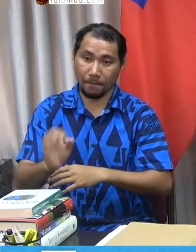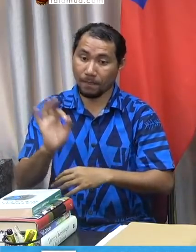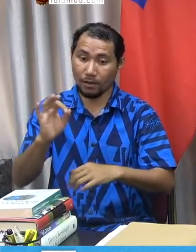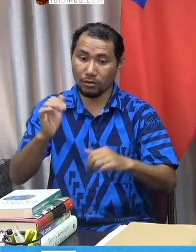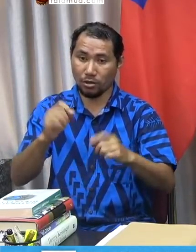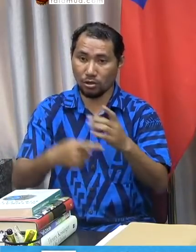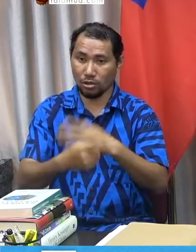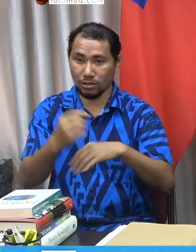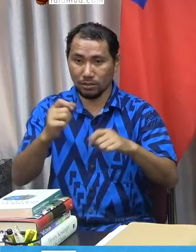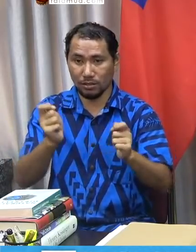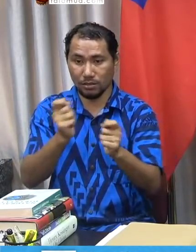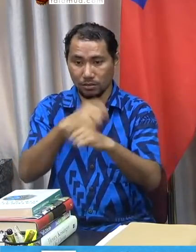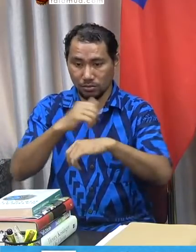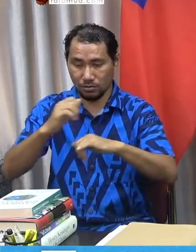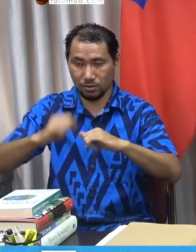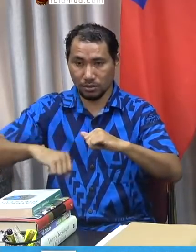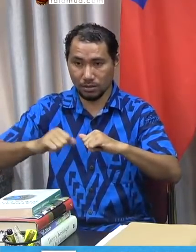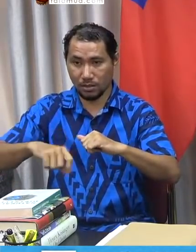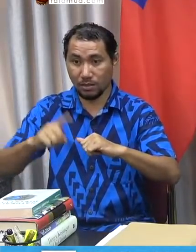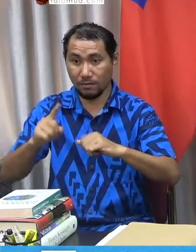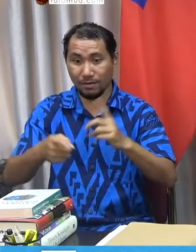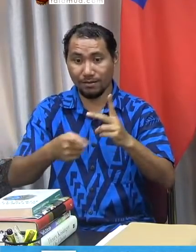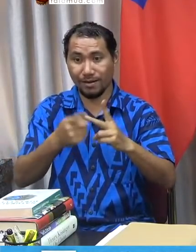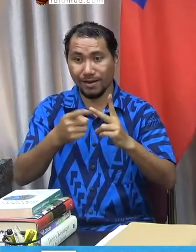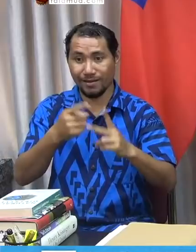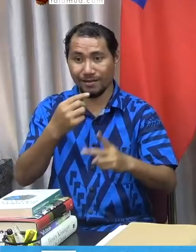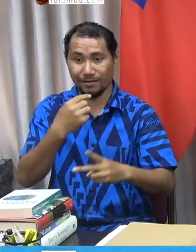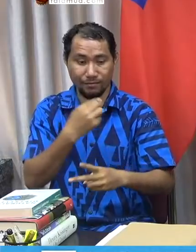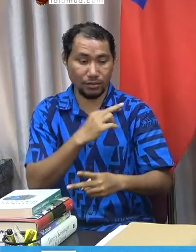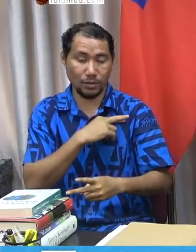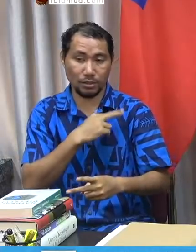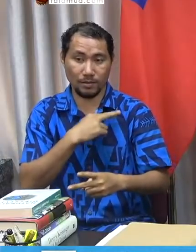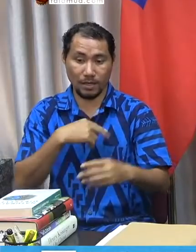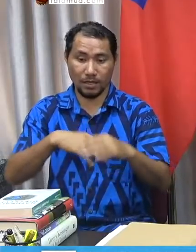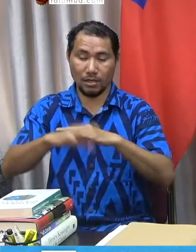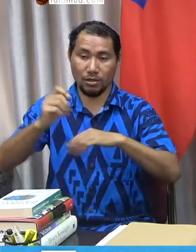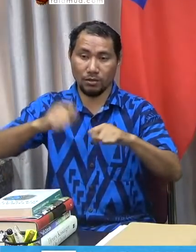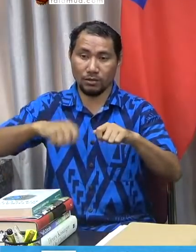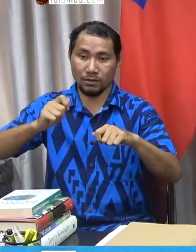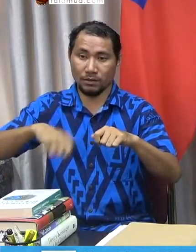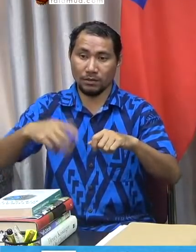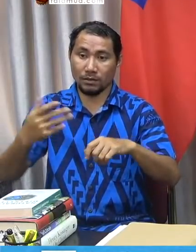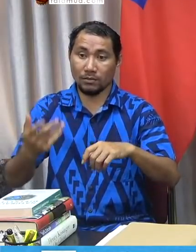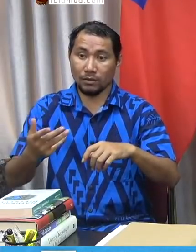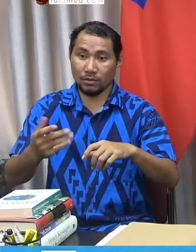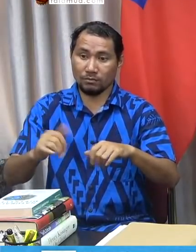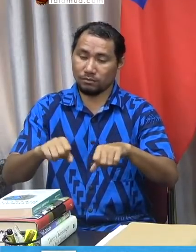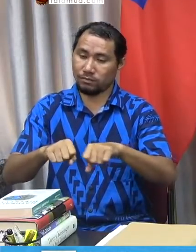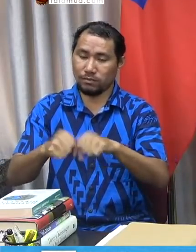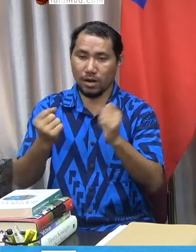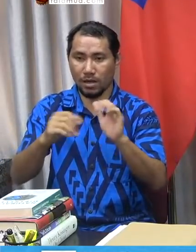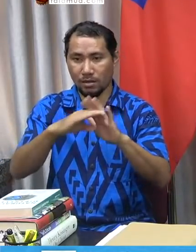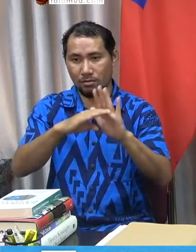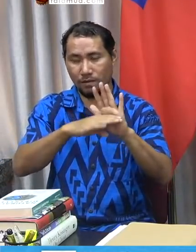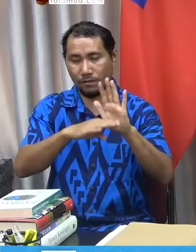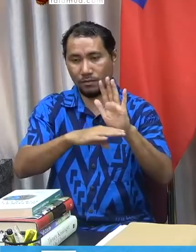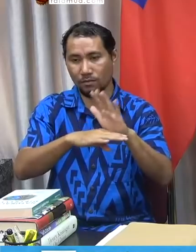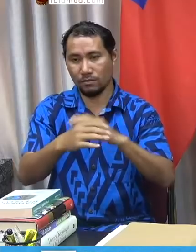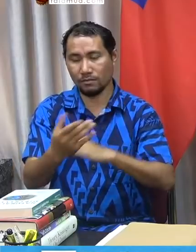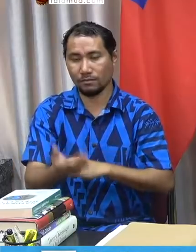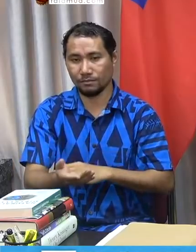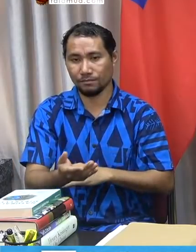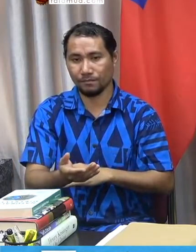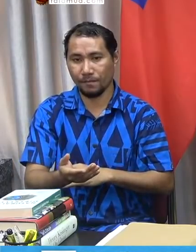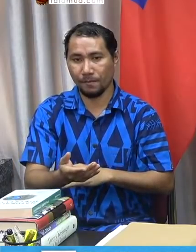isi tofi uma o le whaamisinonga ua lape ai e le tūla fono mai e le o